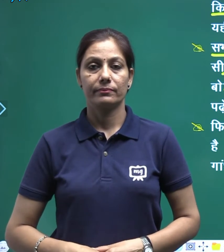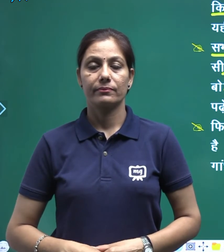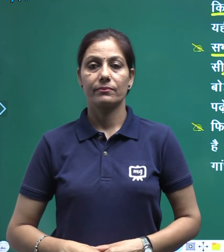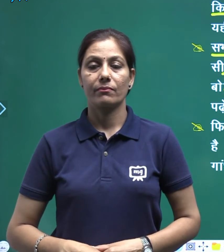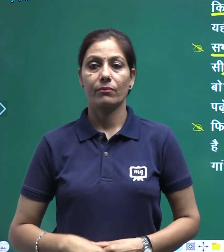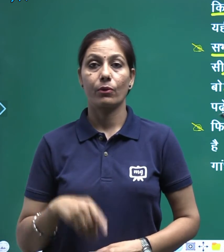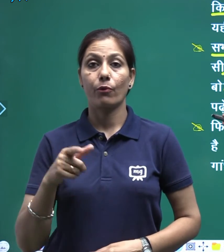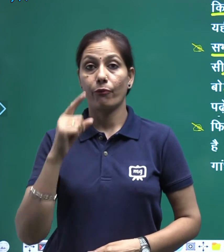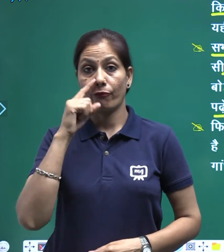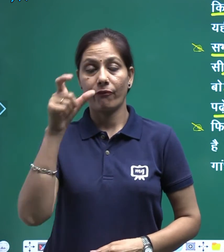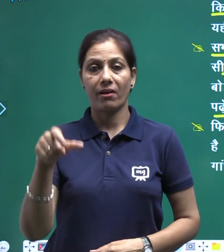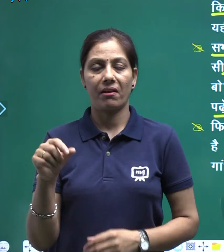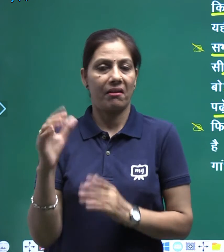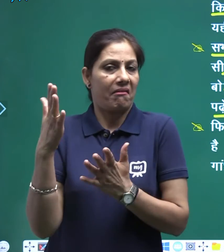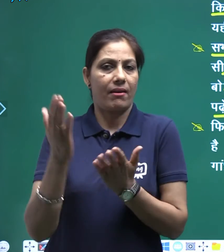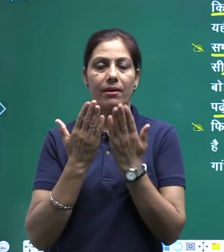वह नहीं पढ़ेगी।